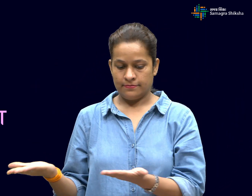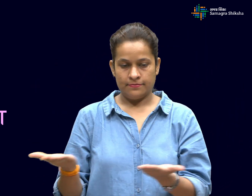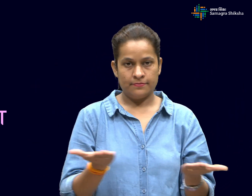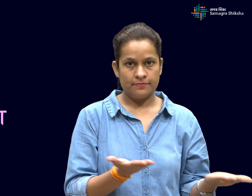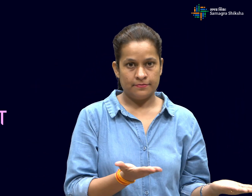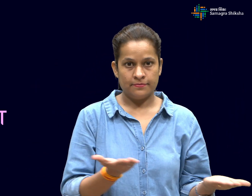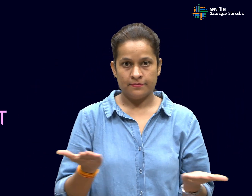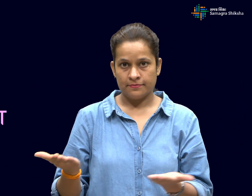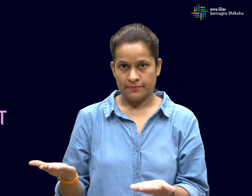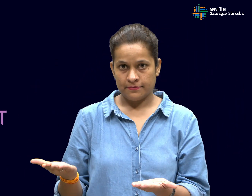પરિચારિકા,